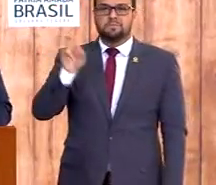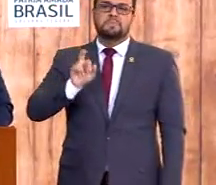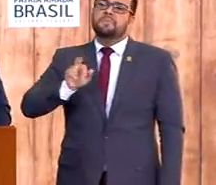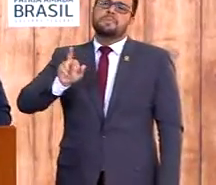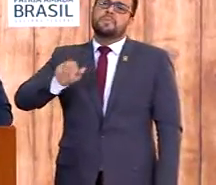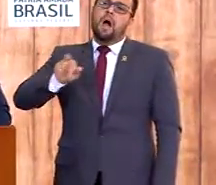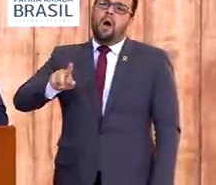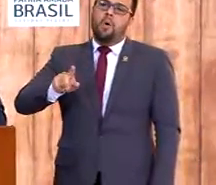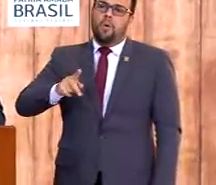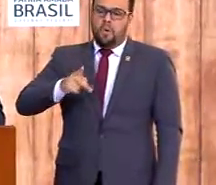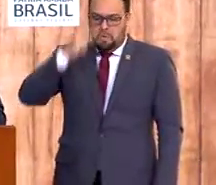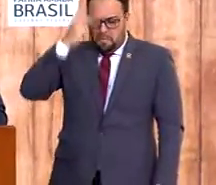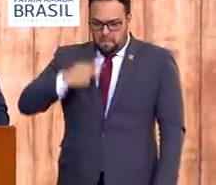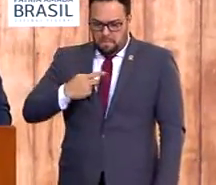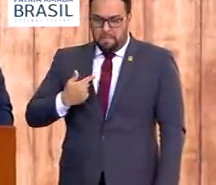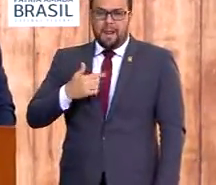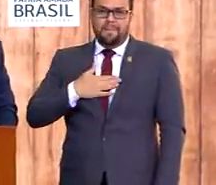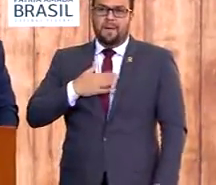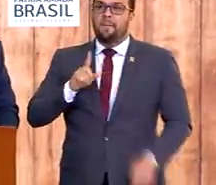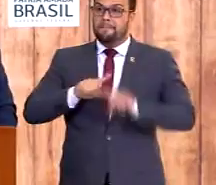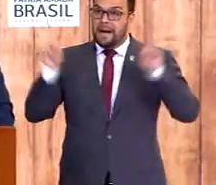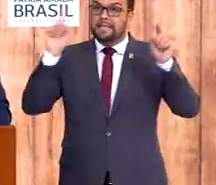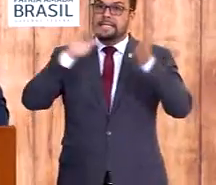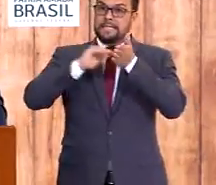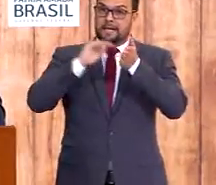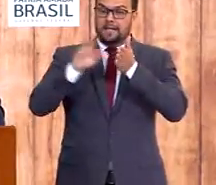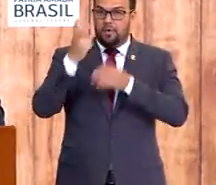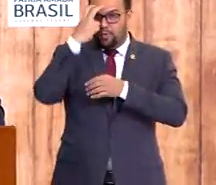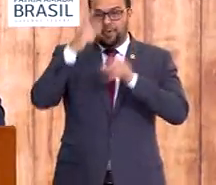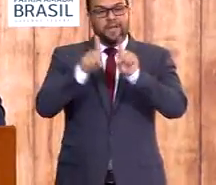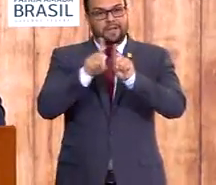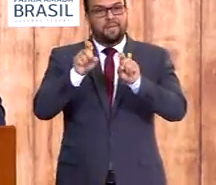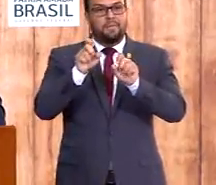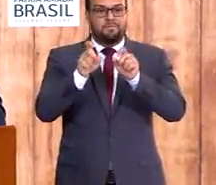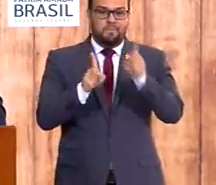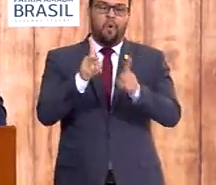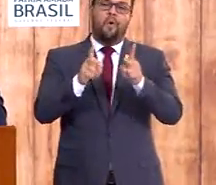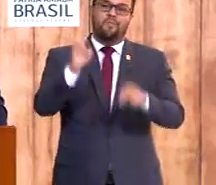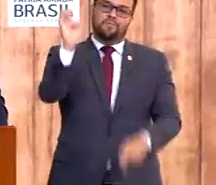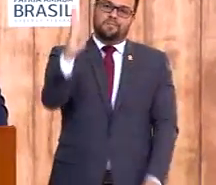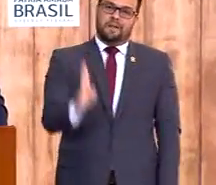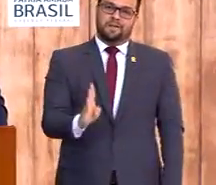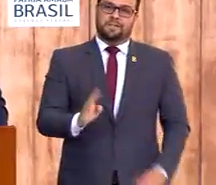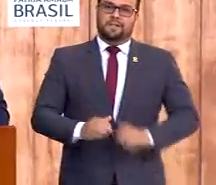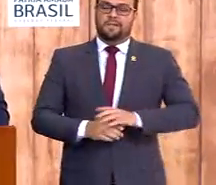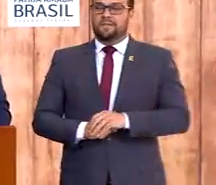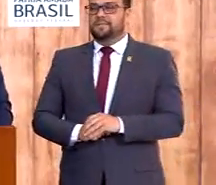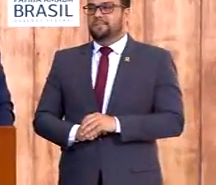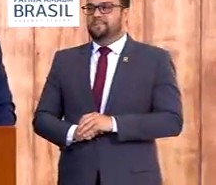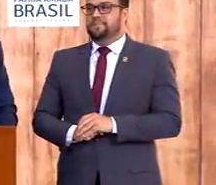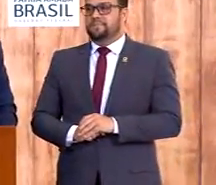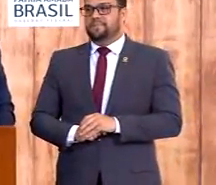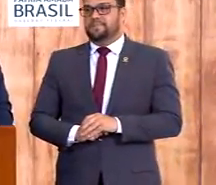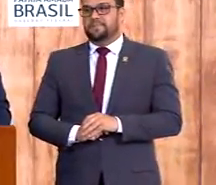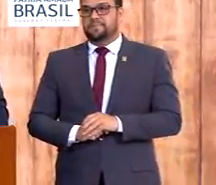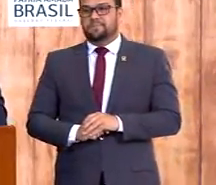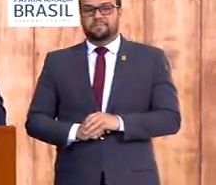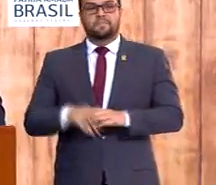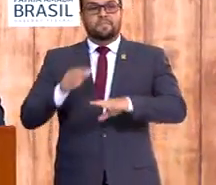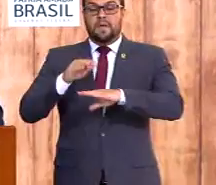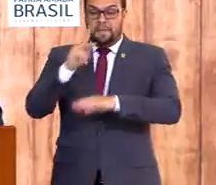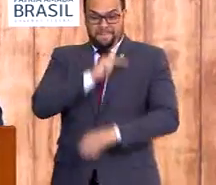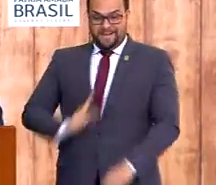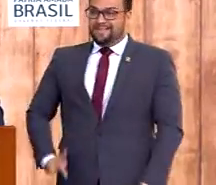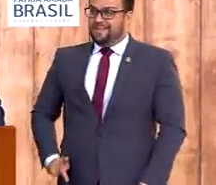comprar Secretaria de Cultura e para o povo brasileiro o presidente desde que o senhor meu nome ou como